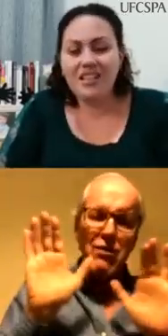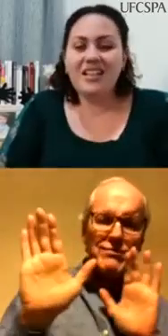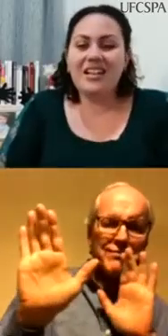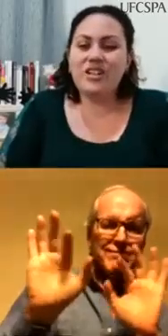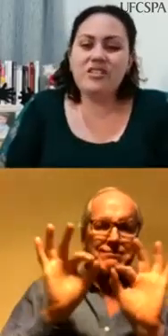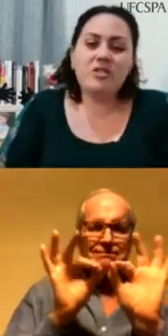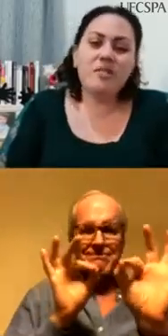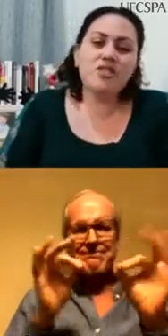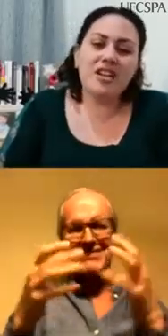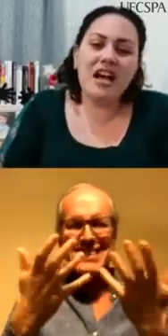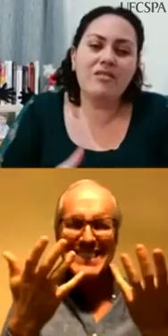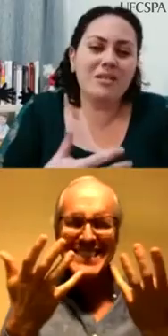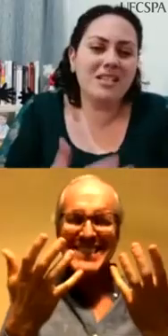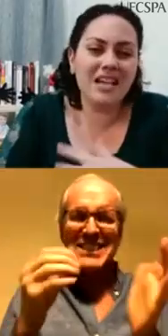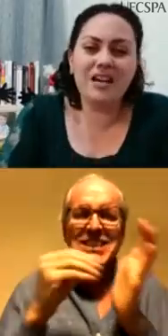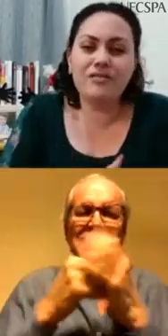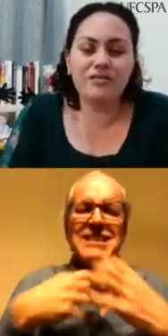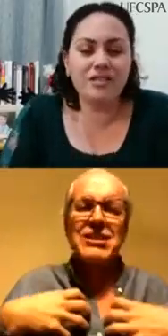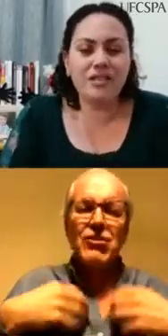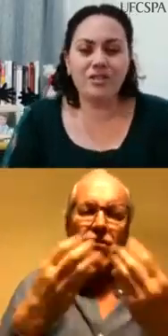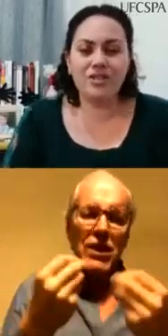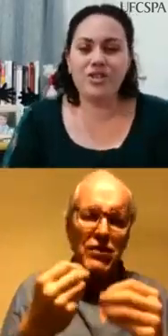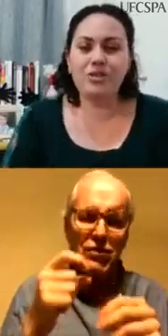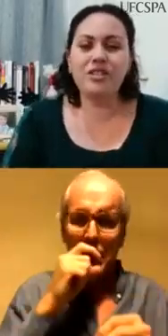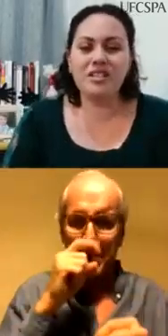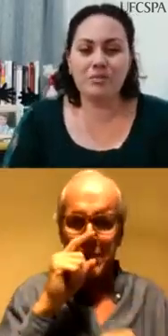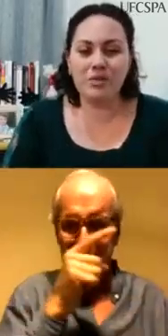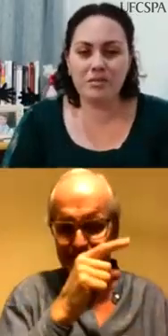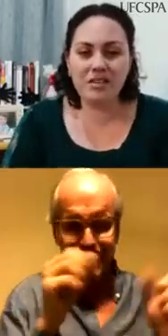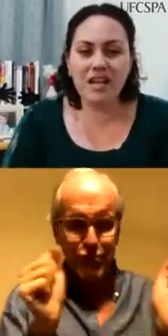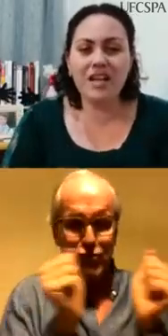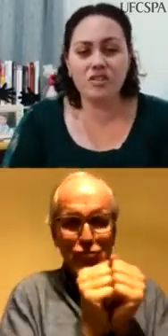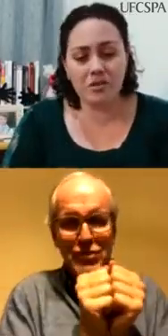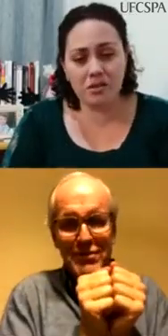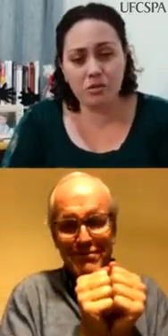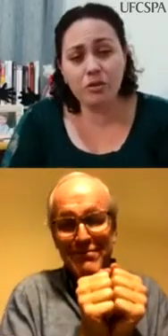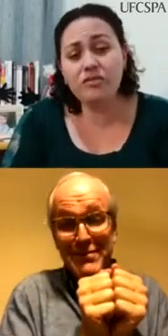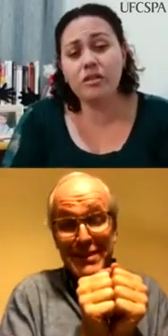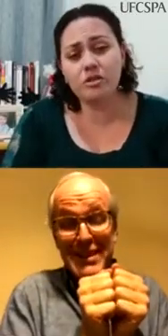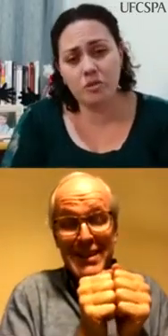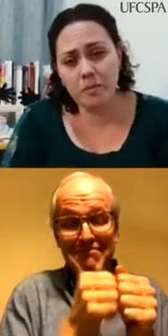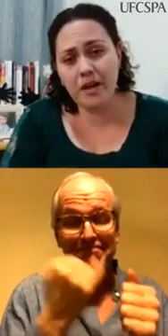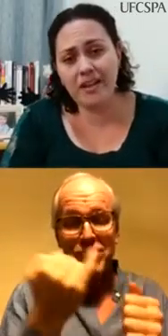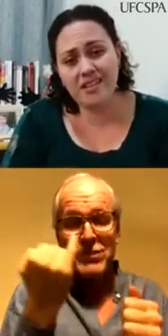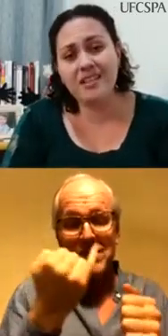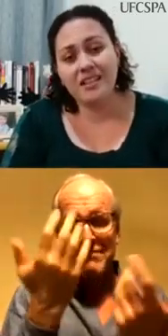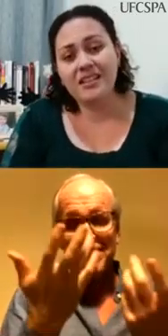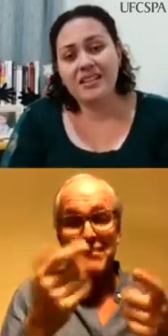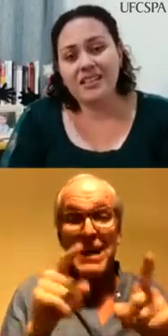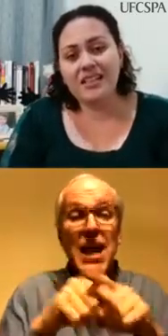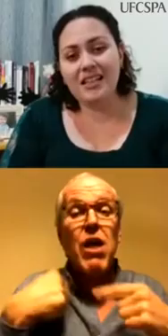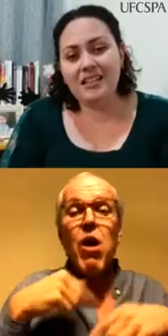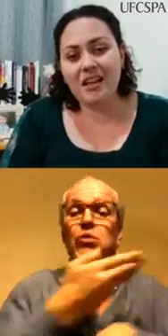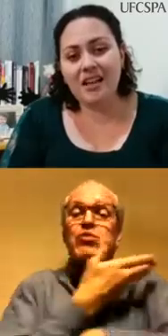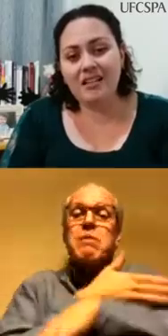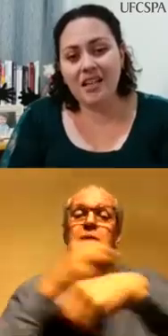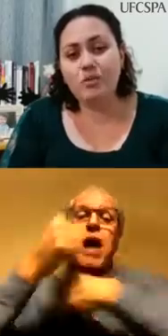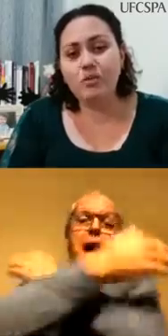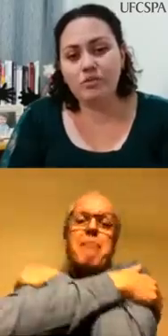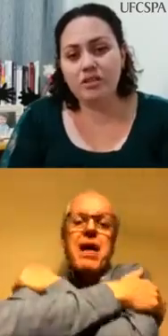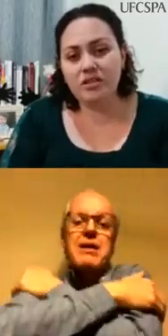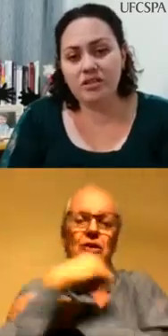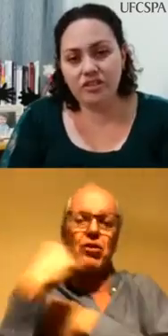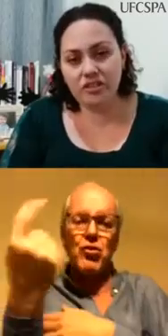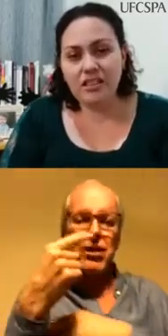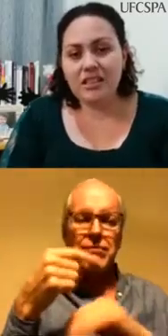posso. Antes eu sempre chegava, abraçava, enfim, agora a gente não tem essa possibilidade, então eu sinto muita falta dos meus pais, né? Que é